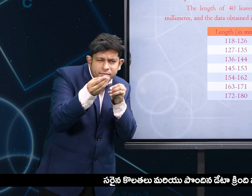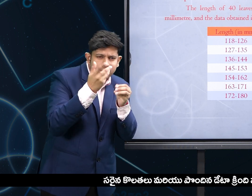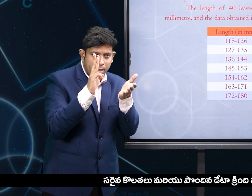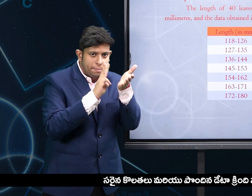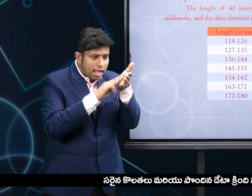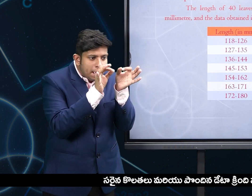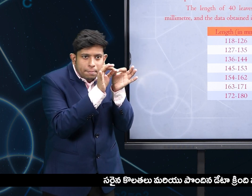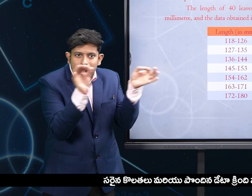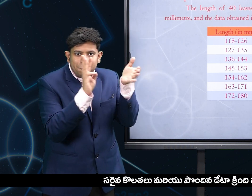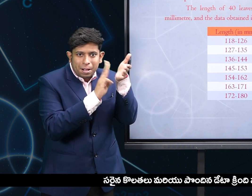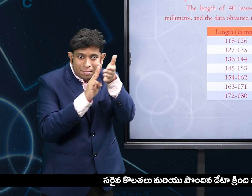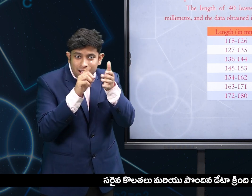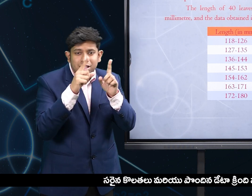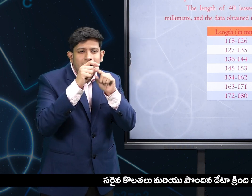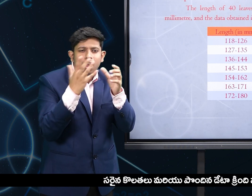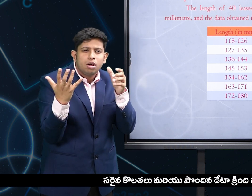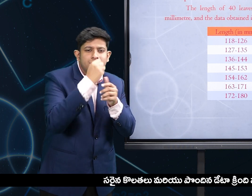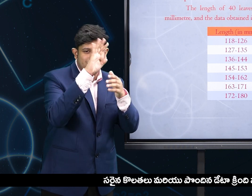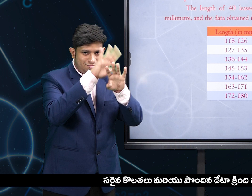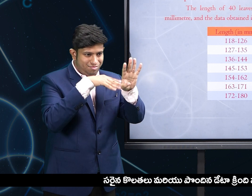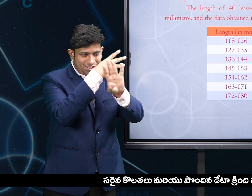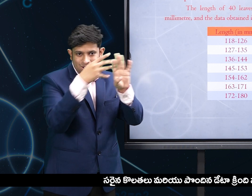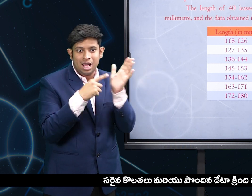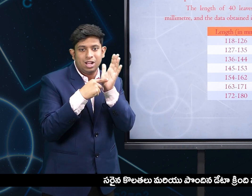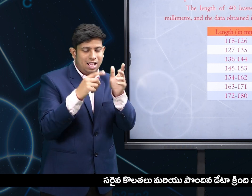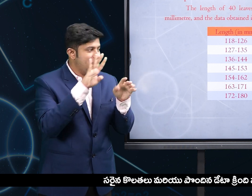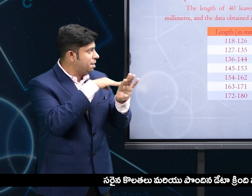మరియు పొందిన డేటా క్రింది పట్టికలో సూచించబడుతుంది.